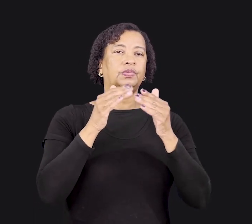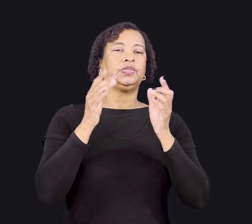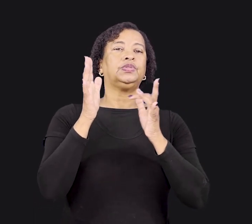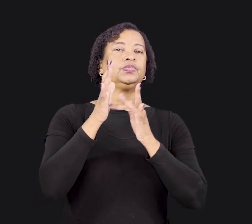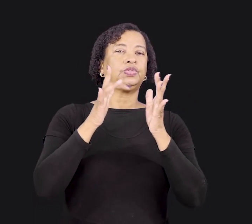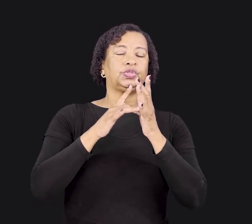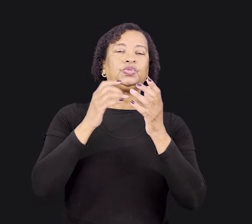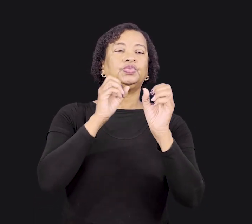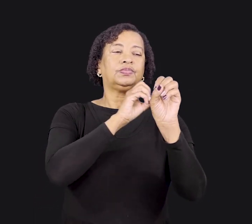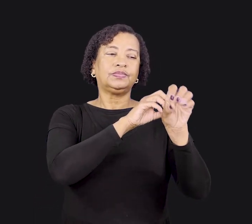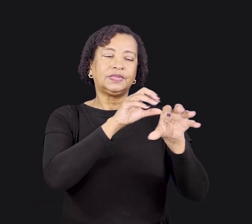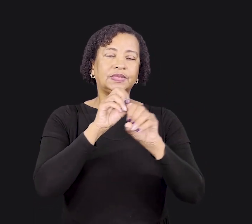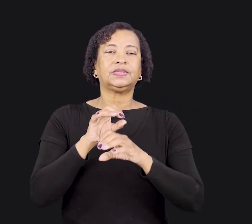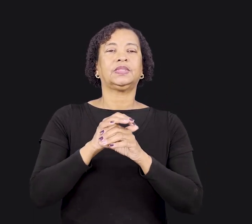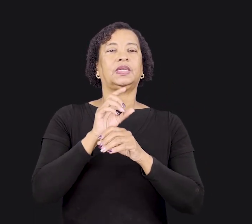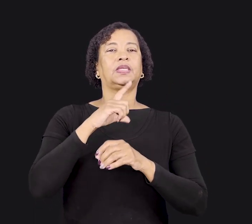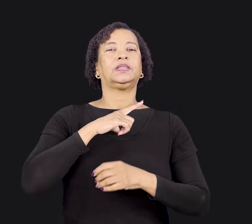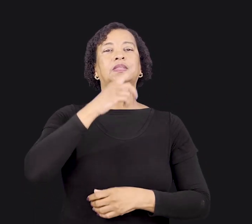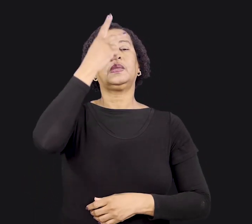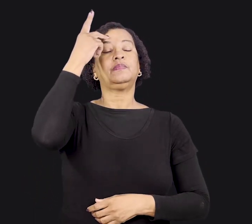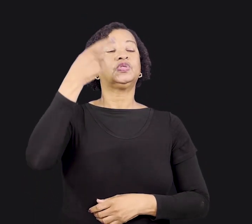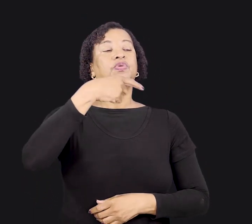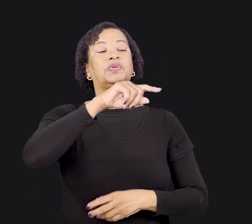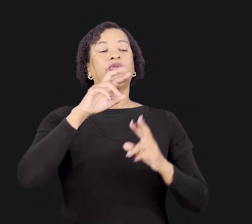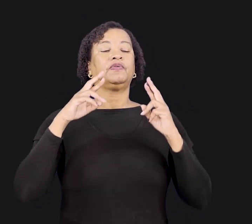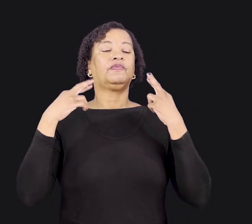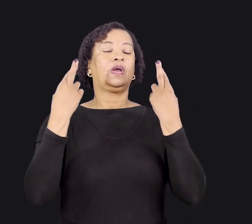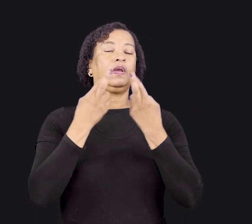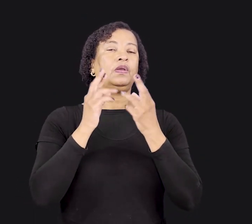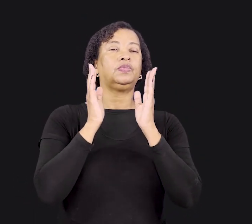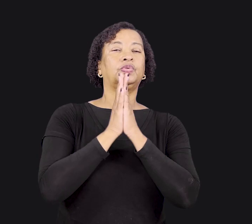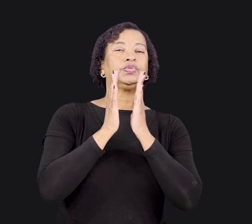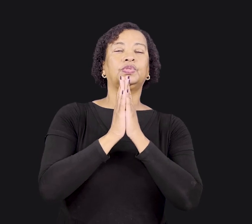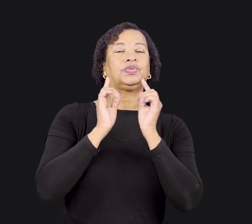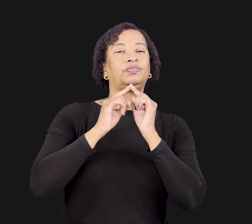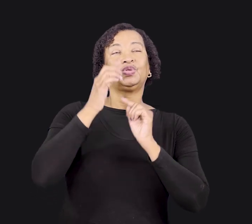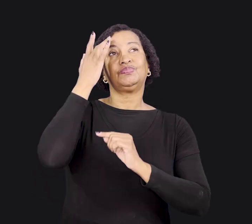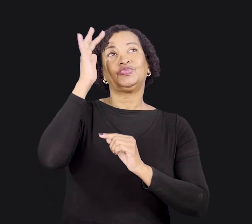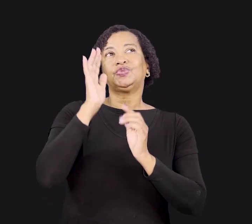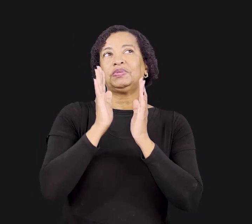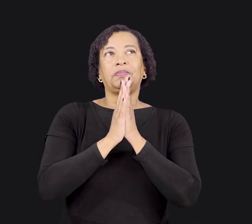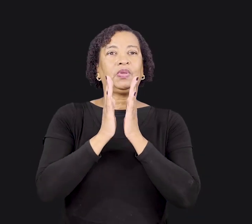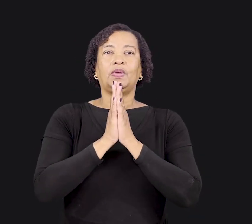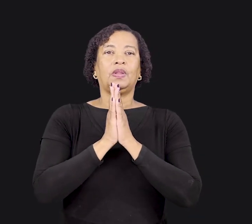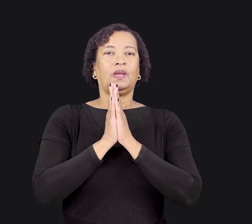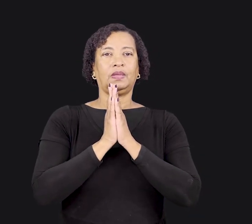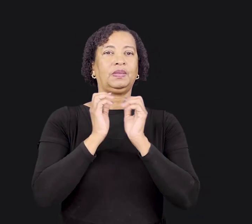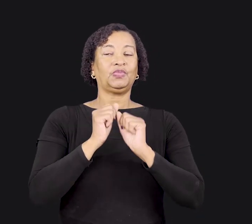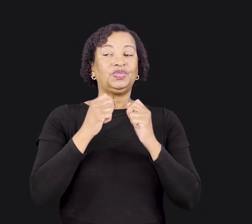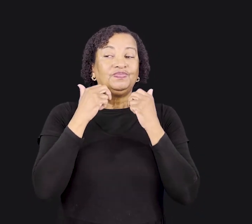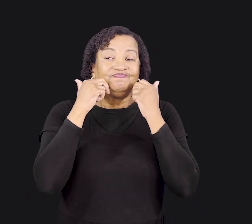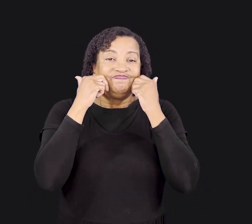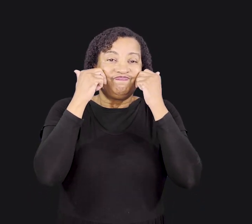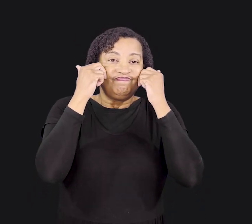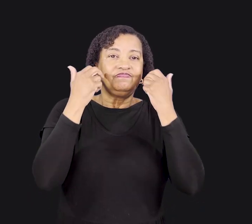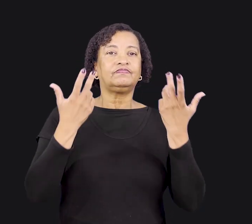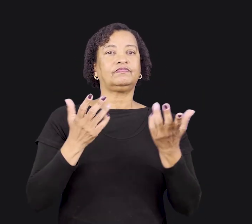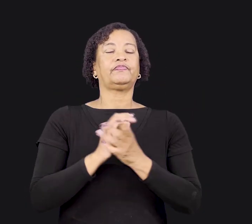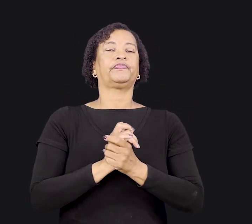que os ensinasse. Tem gente que nem vai a reuniões de oração porque na verdade diz que não sabe orar e que poderia ficar constrangido. No